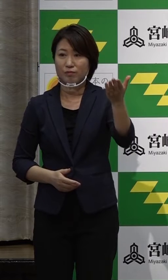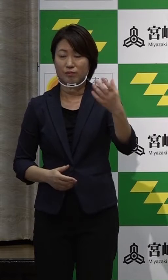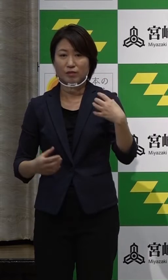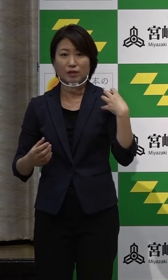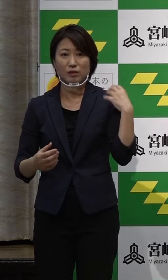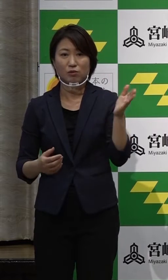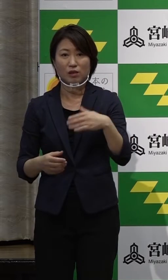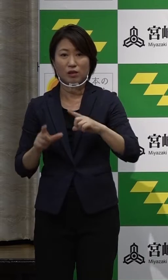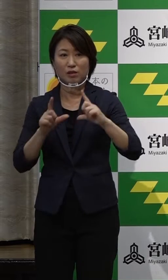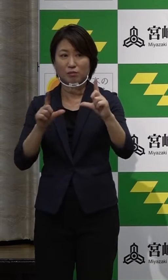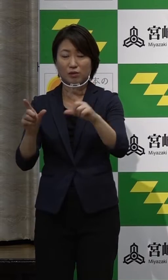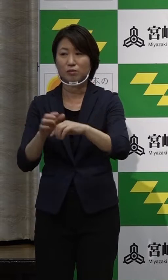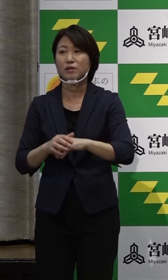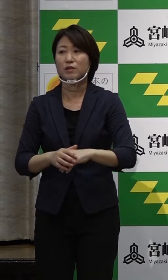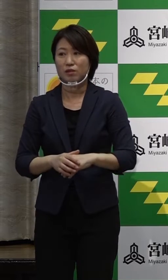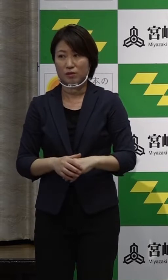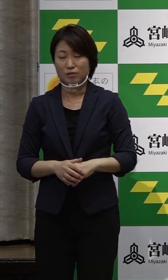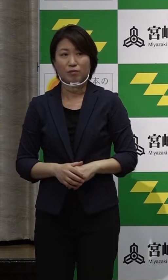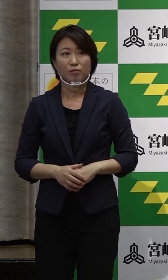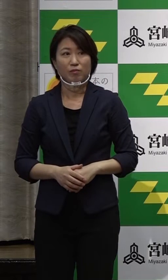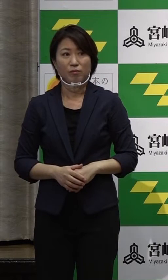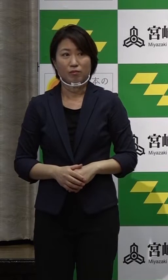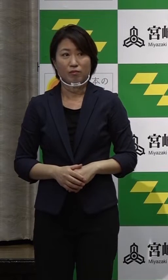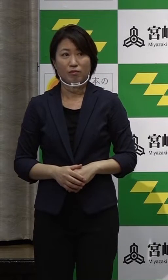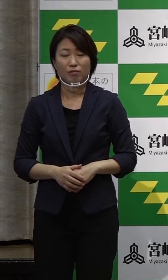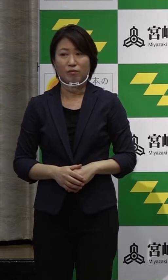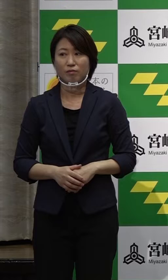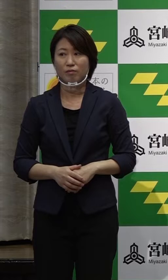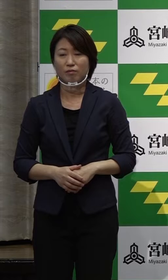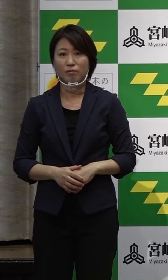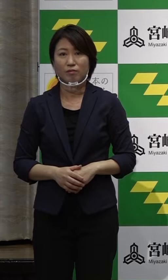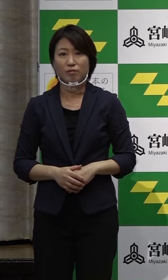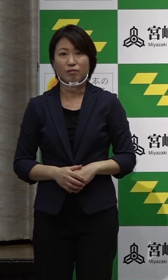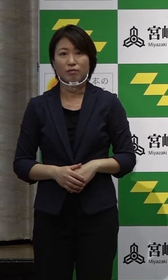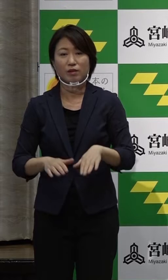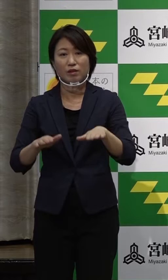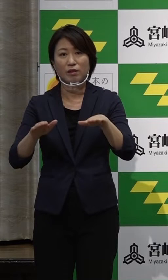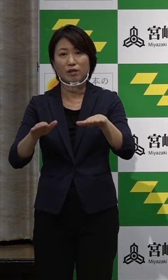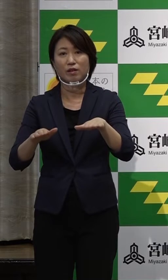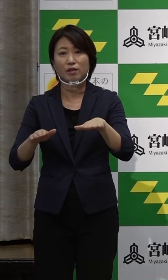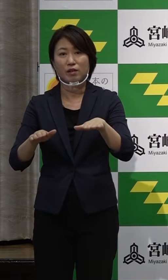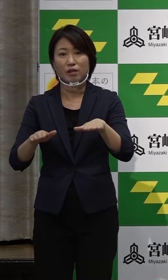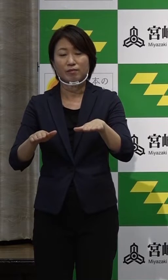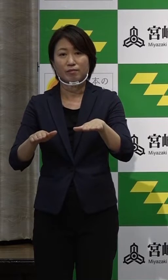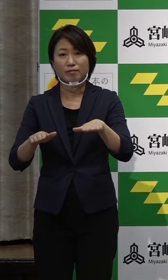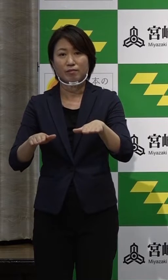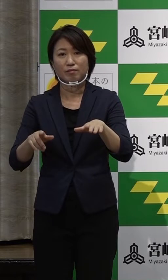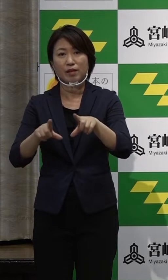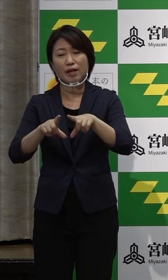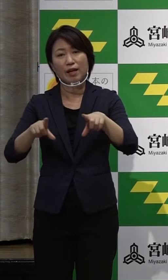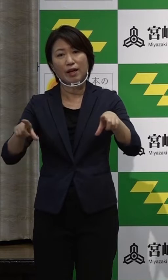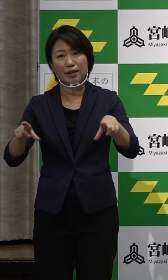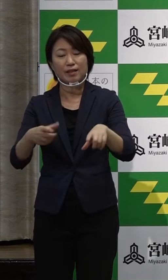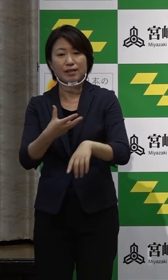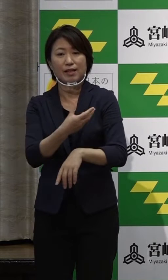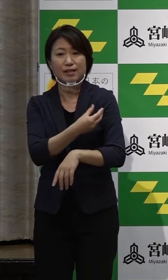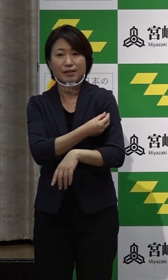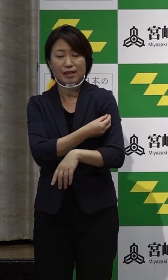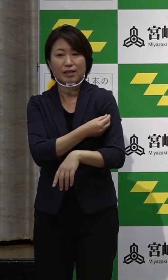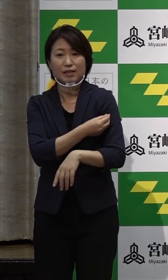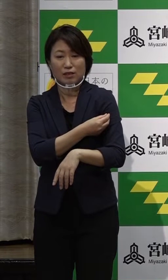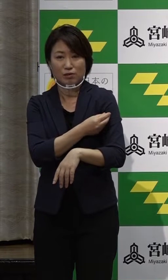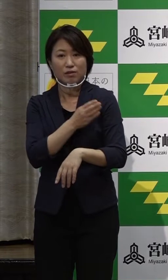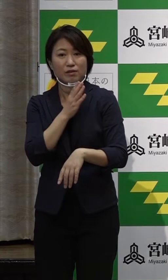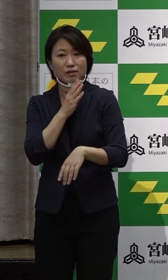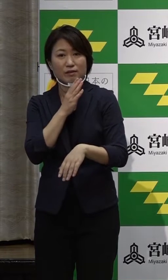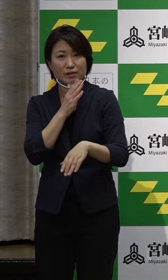ワクチンプレジェクトチームのマクといいます。現在の、平均的な接種の実績等